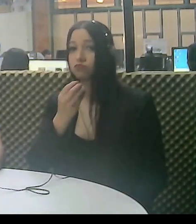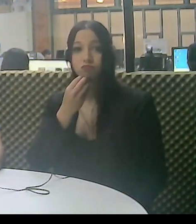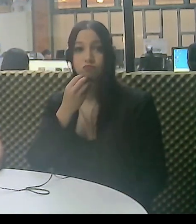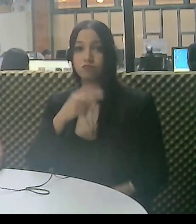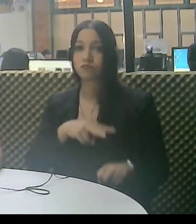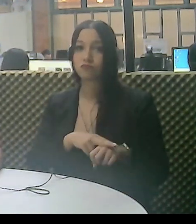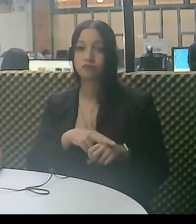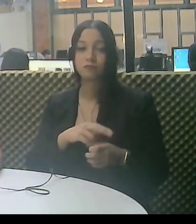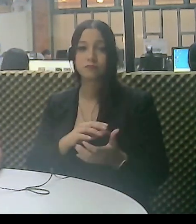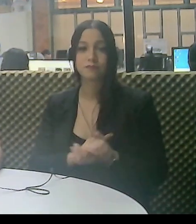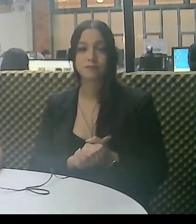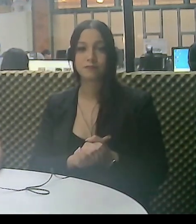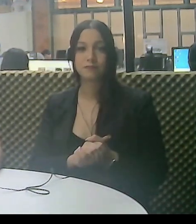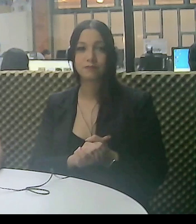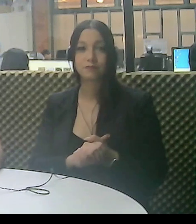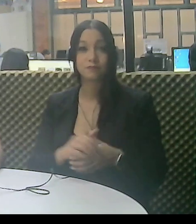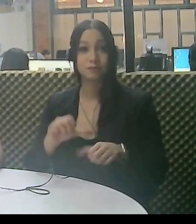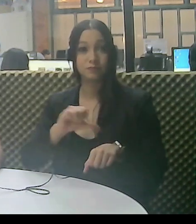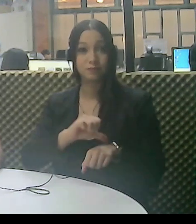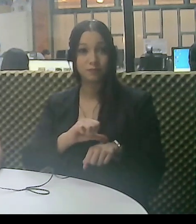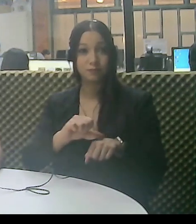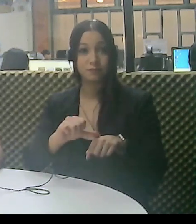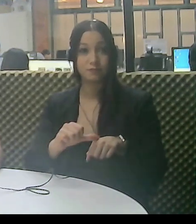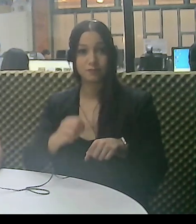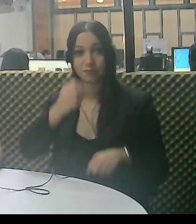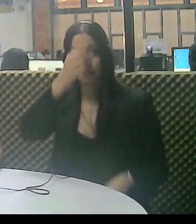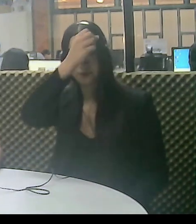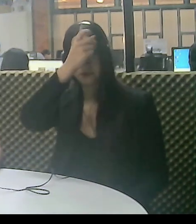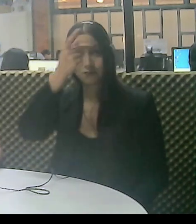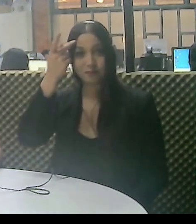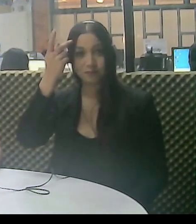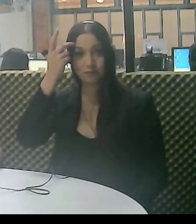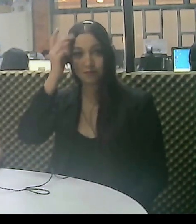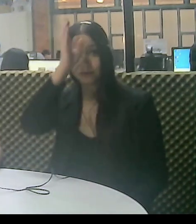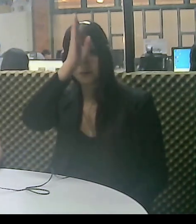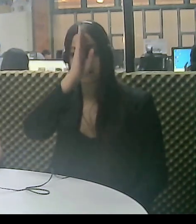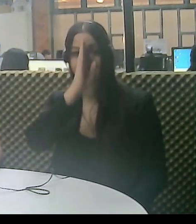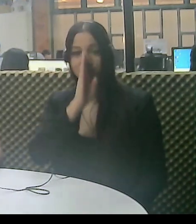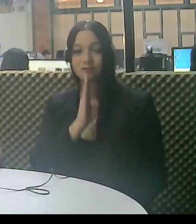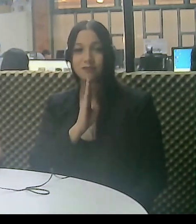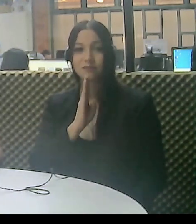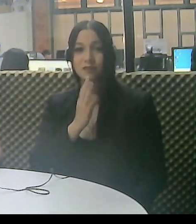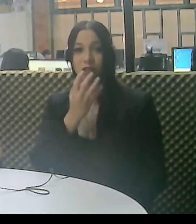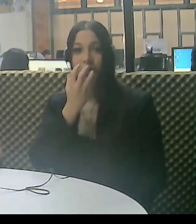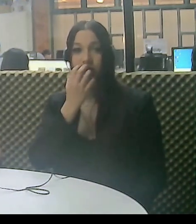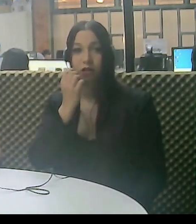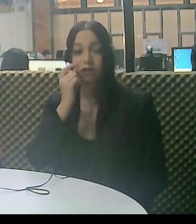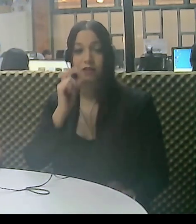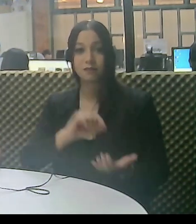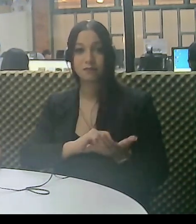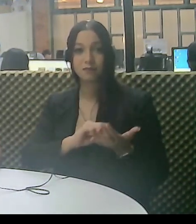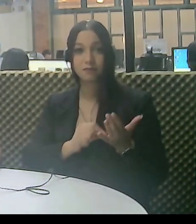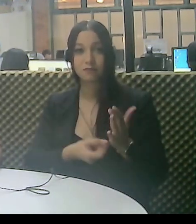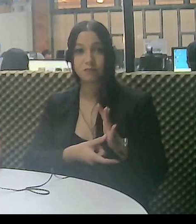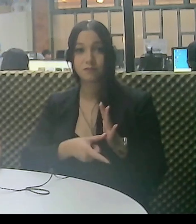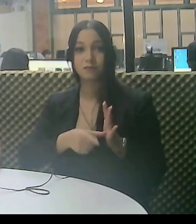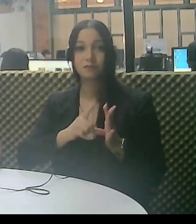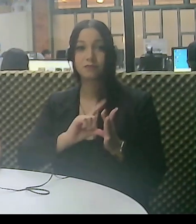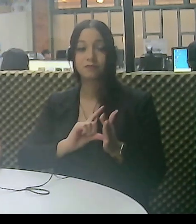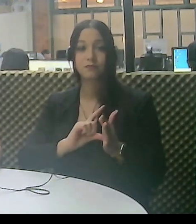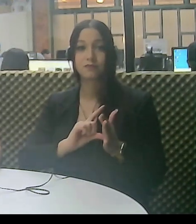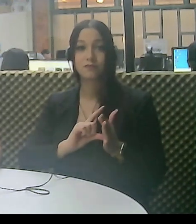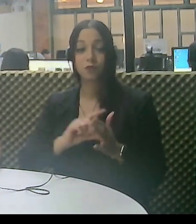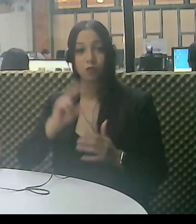animal. O procedimento oferecido pela prefeitura é totalmente gratuito e feito em animais cadastrados previamente